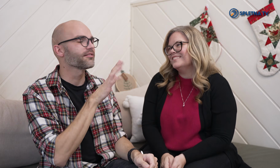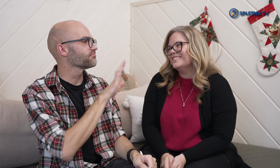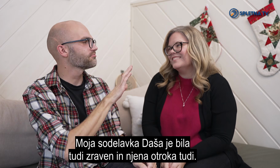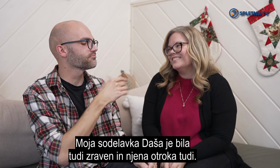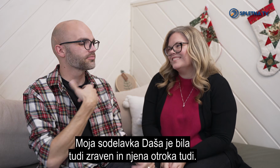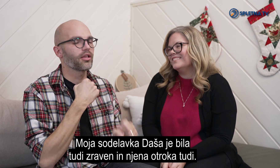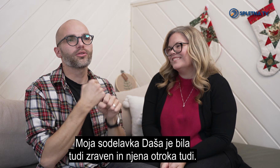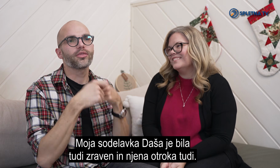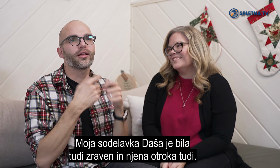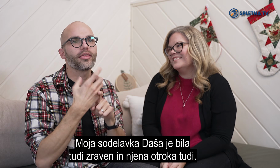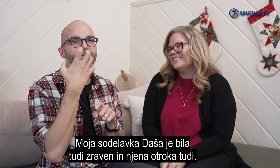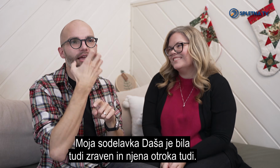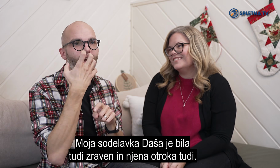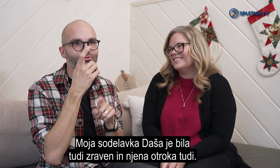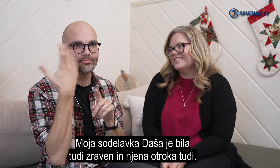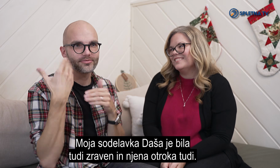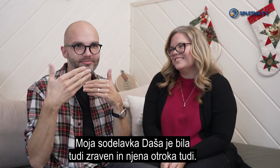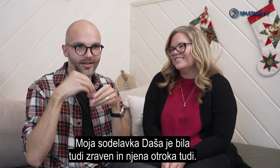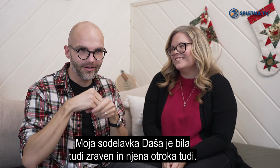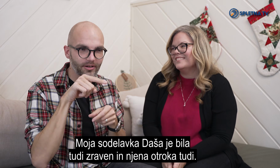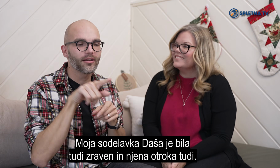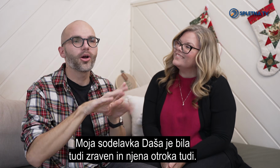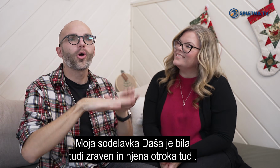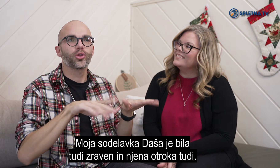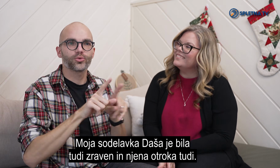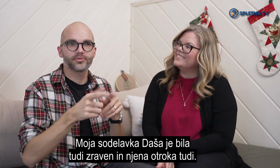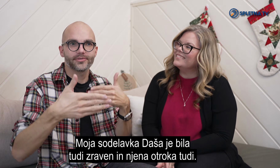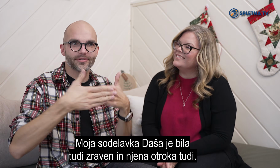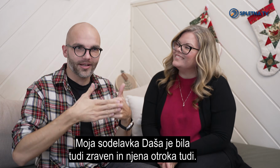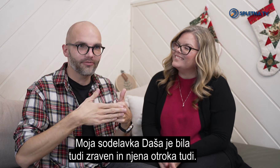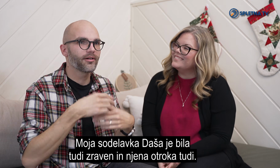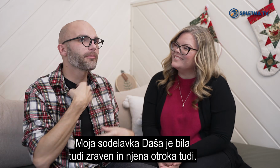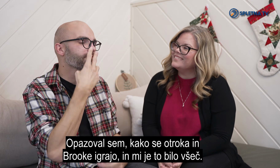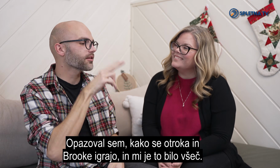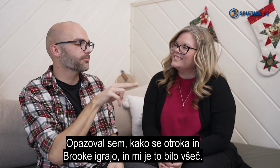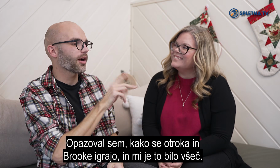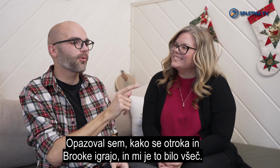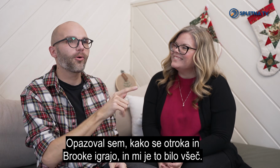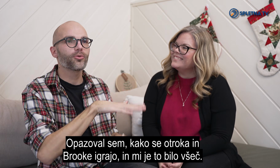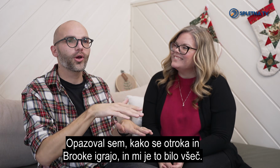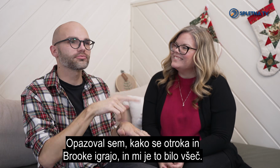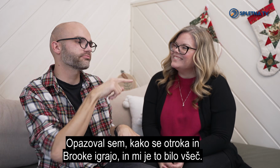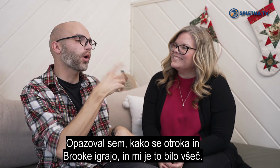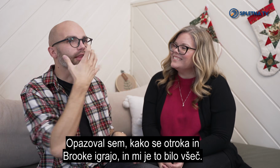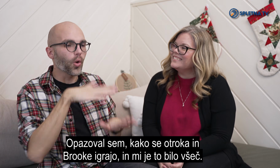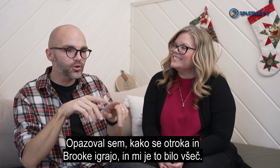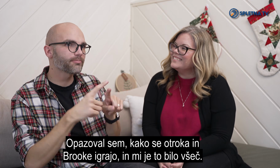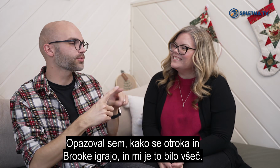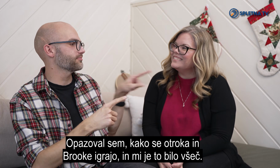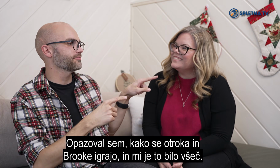poročen. Moja sodelavka Daša je bila tudi zraven in njena otroka tudi. Opazoval sem, kako se otroka in Brooke igrajo, in mi je